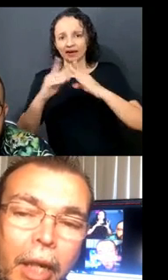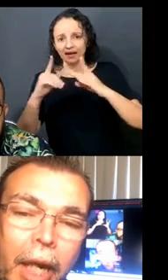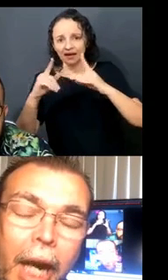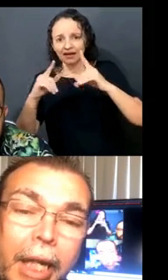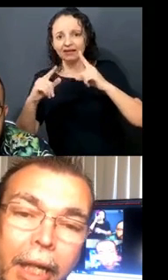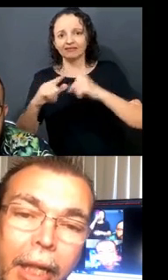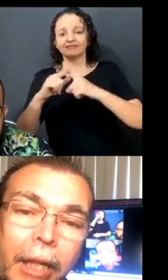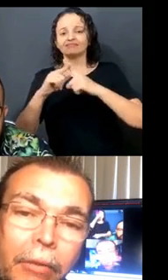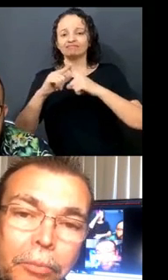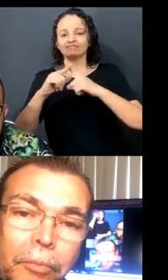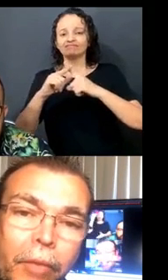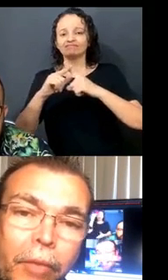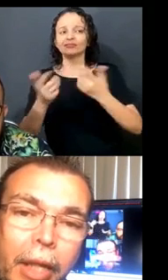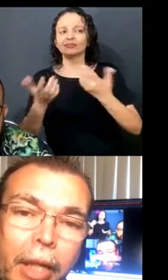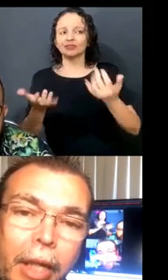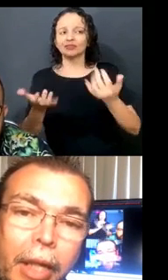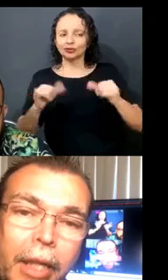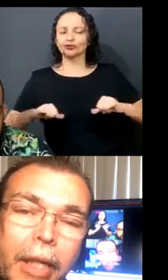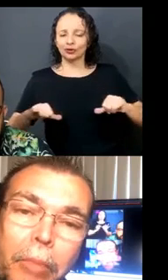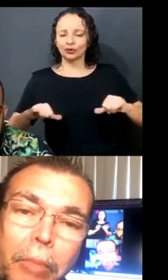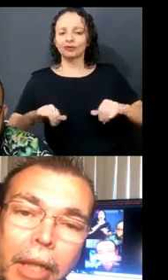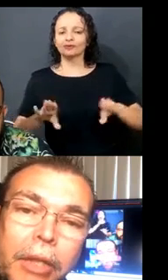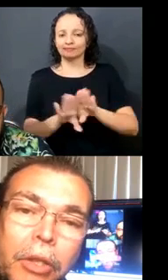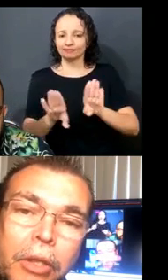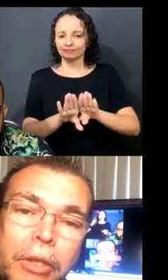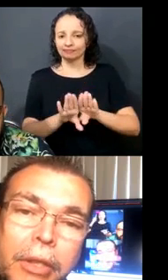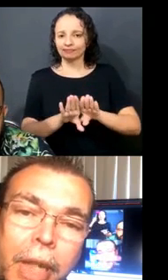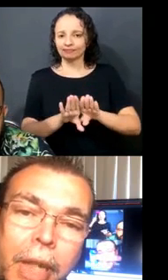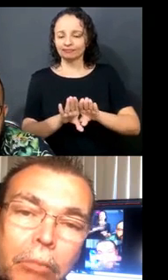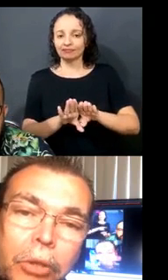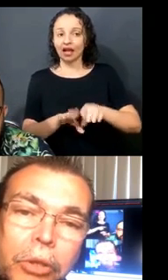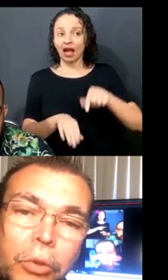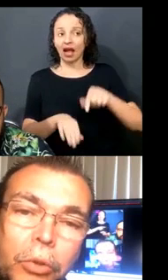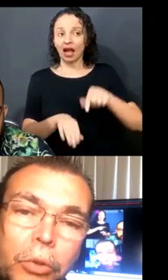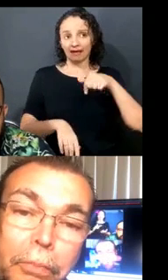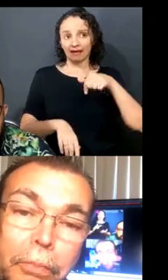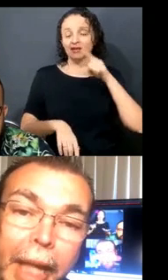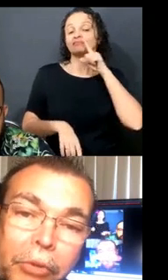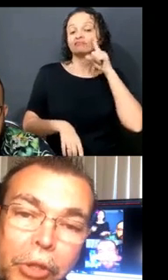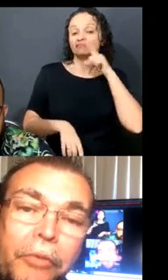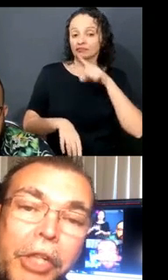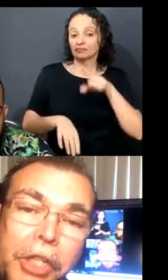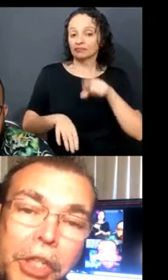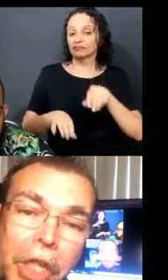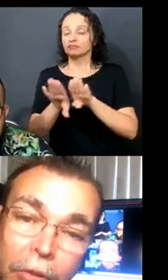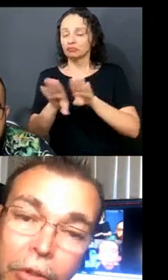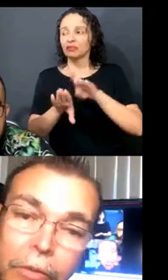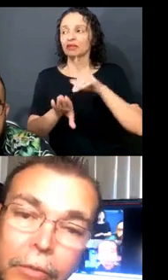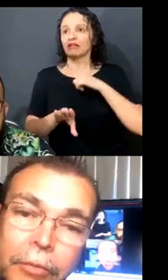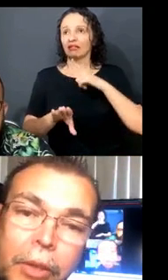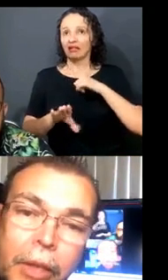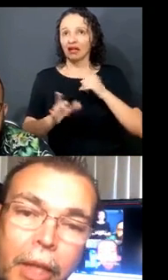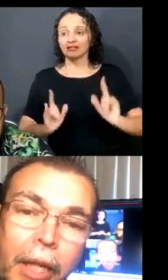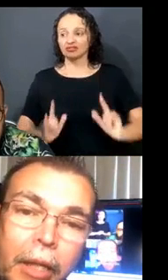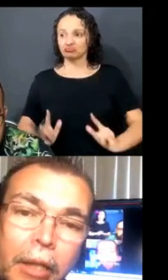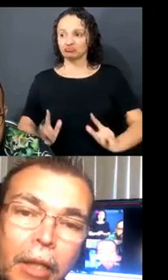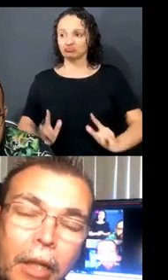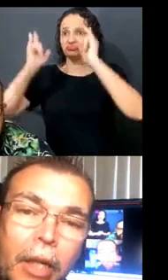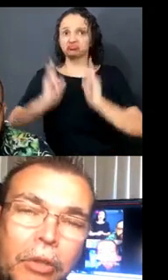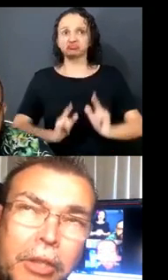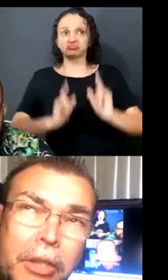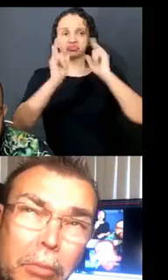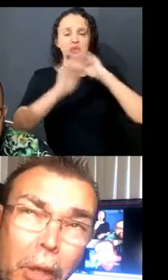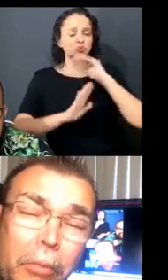Então, aqui também temos os prédios